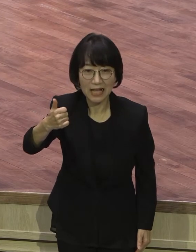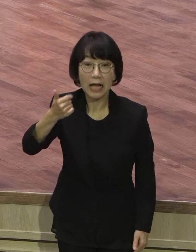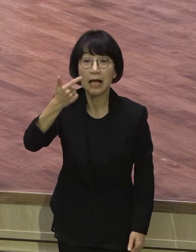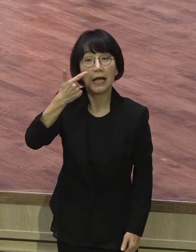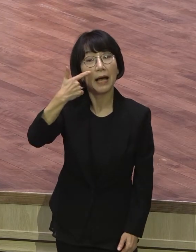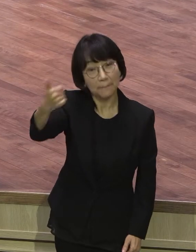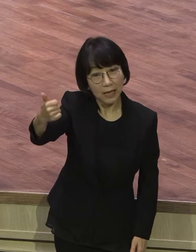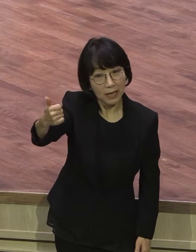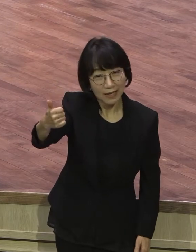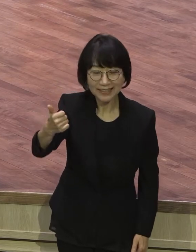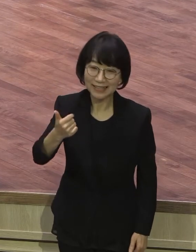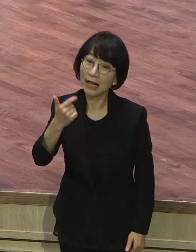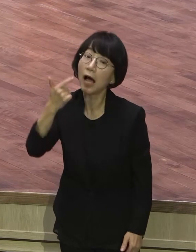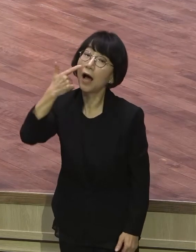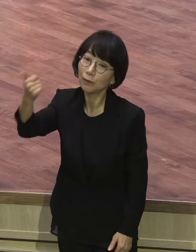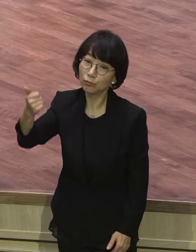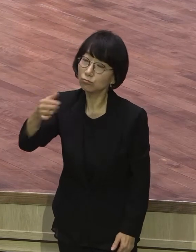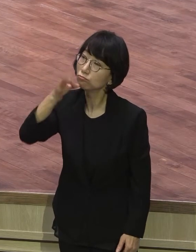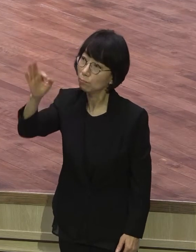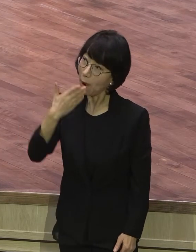아버지라. 아빠.